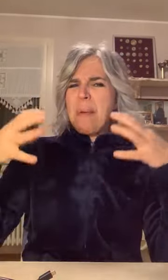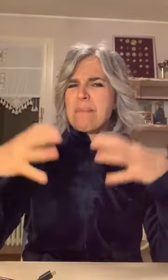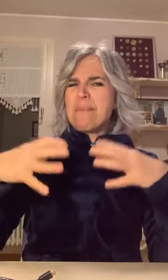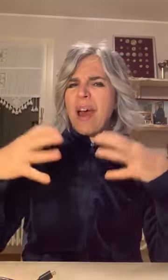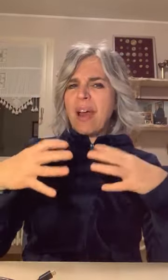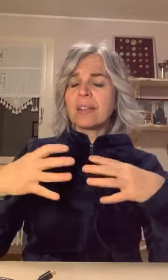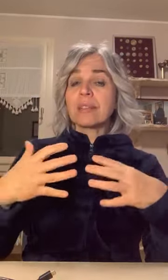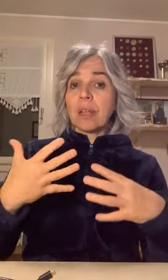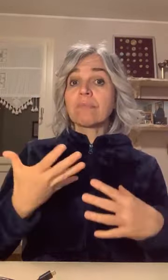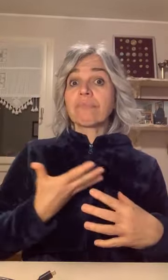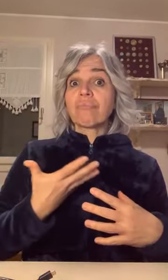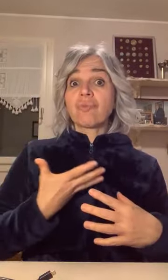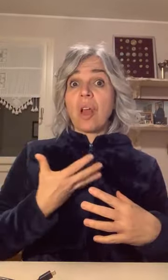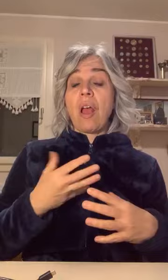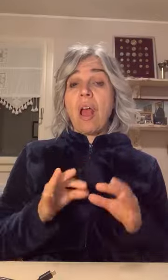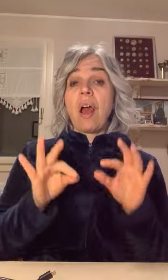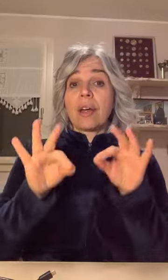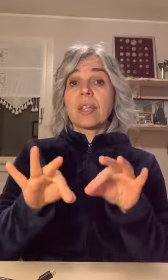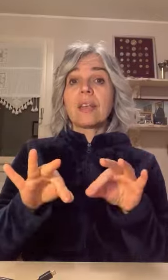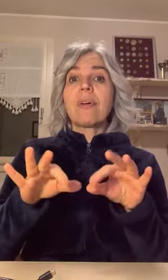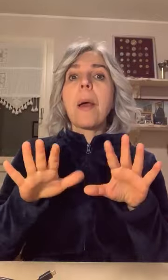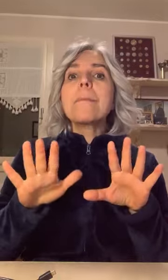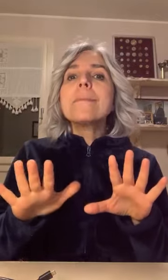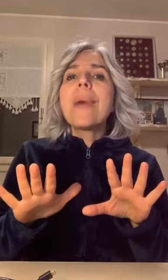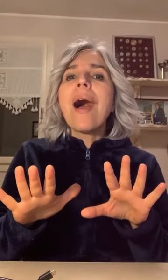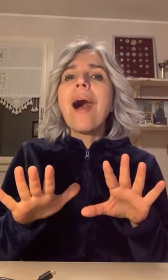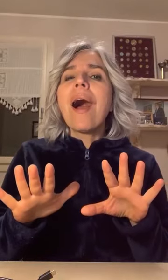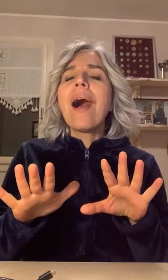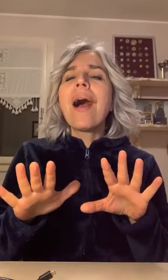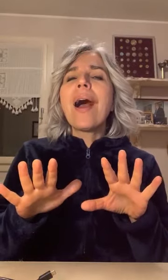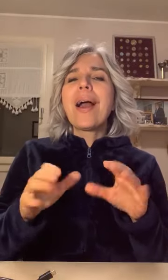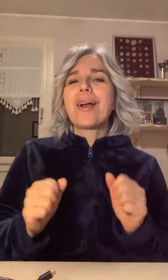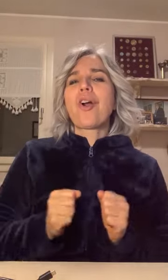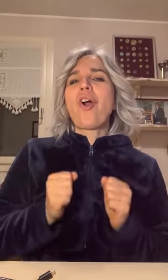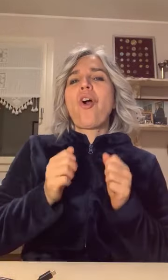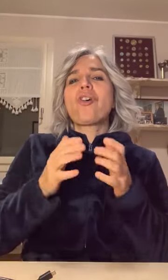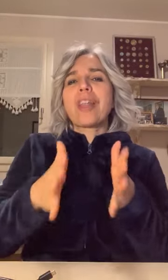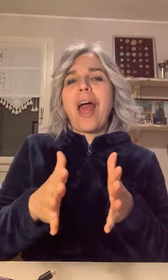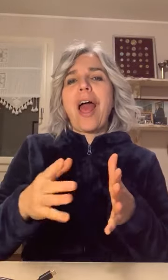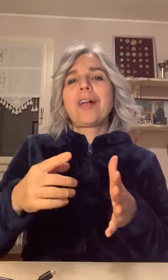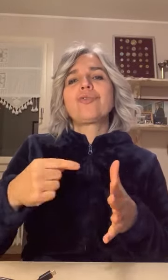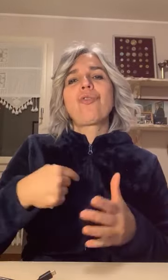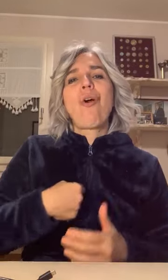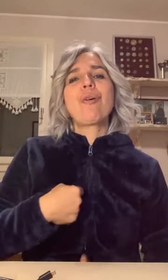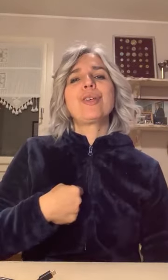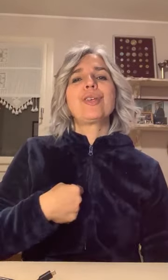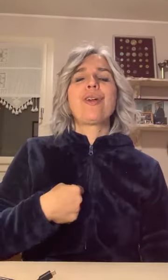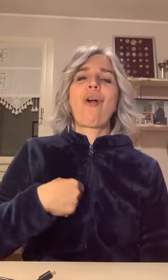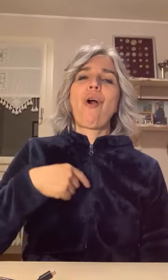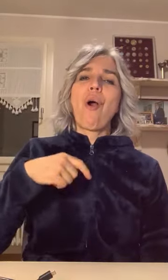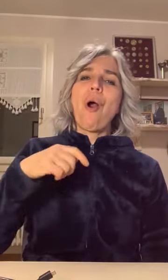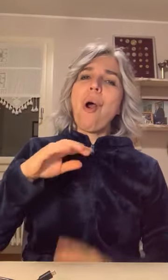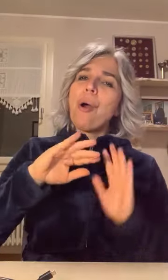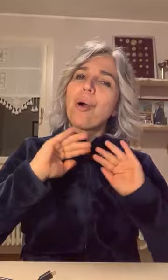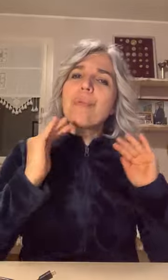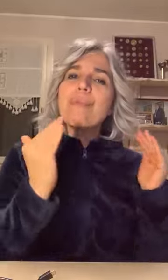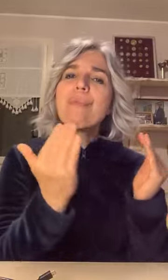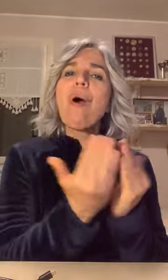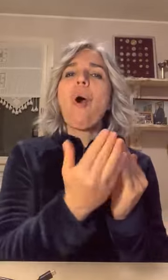nel mondo avrete tribolazione, ma fatevi animo, io ho vinto il mondo. Gloria a Dio. E noi con Cristo siamo più che